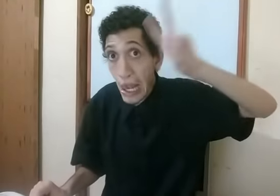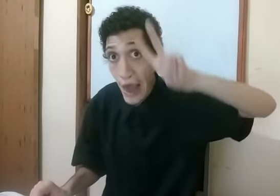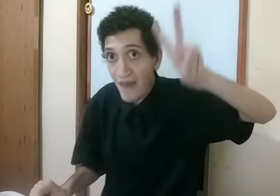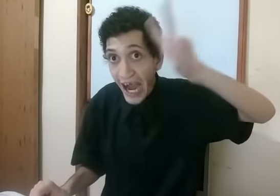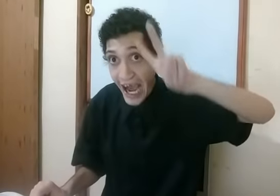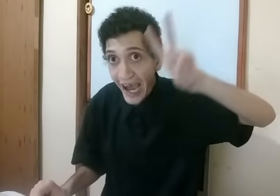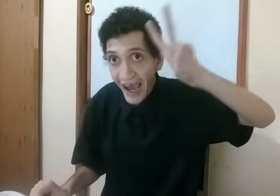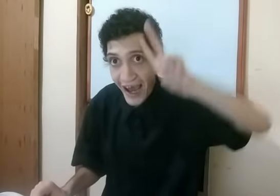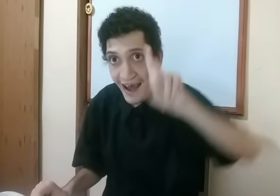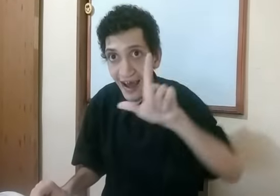Lembrar,